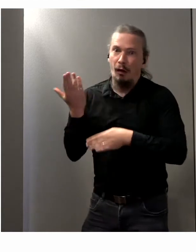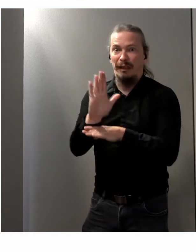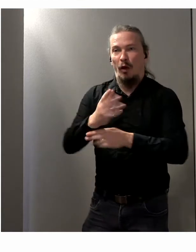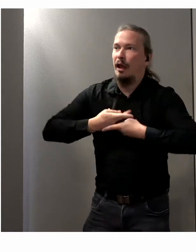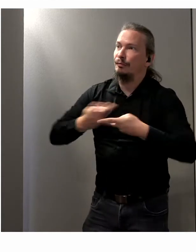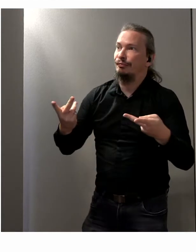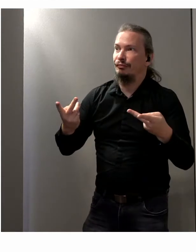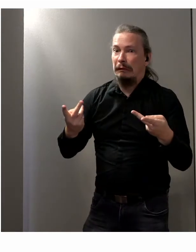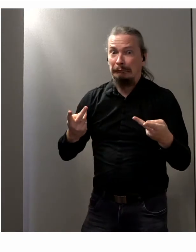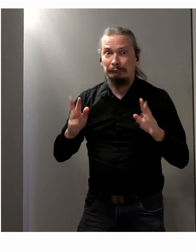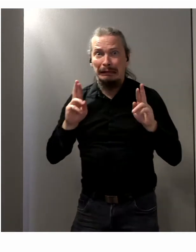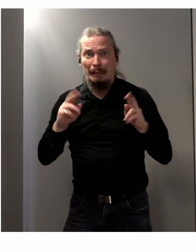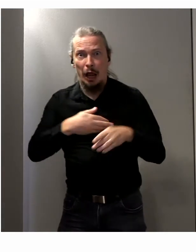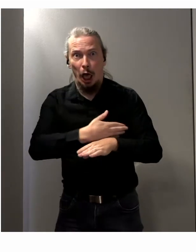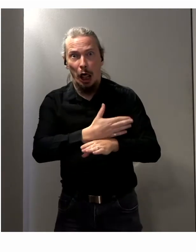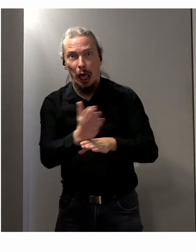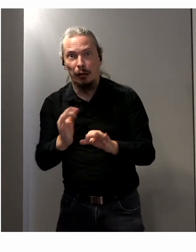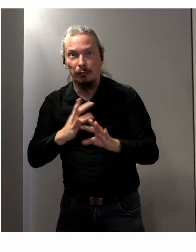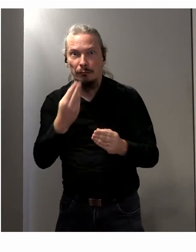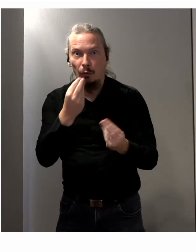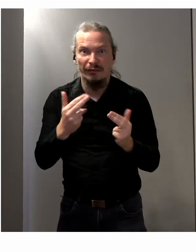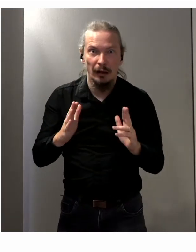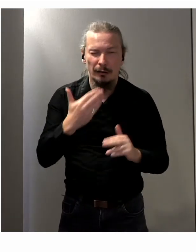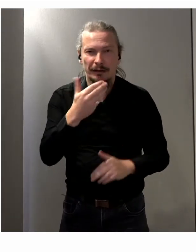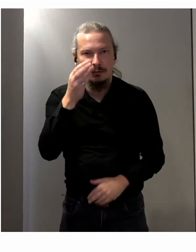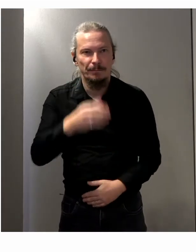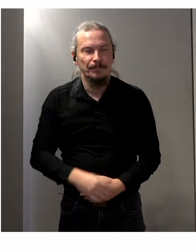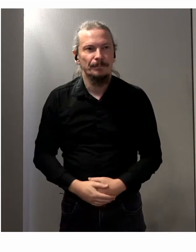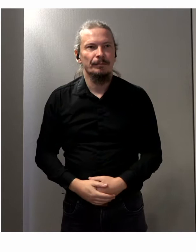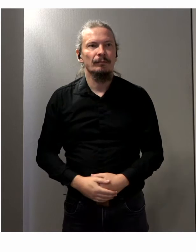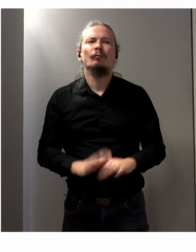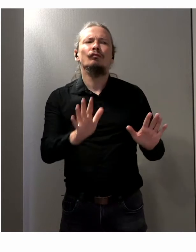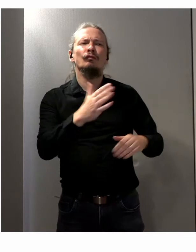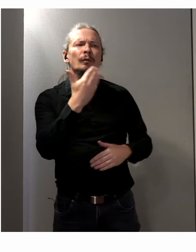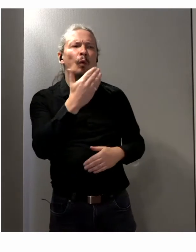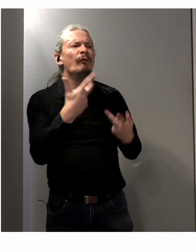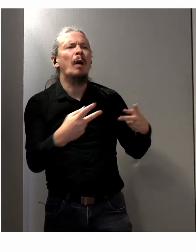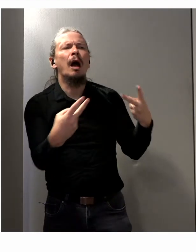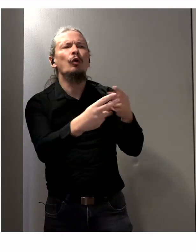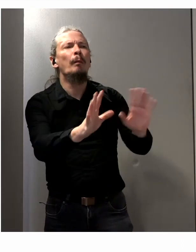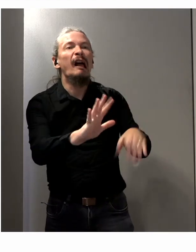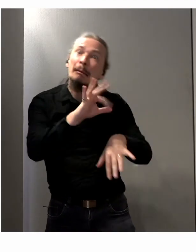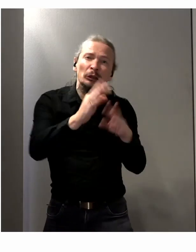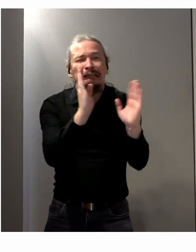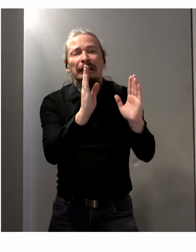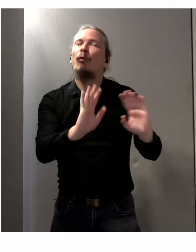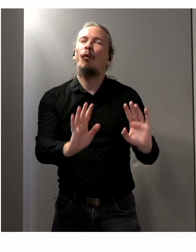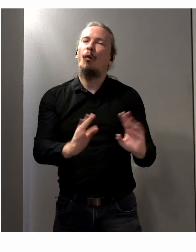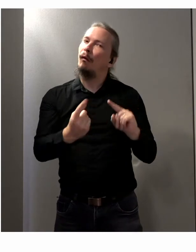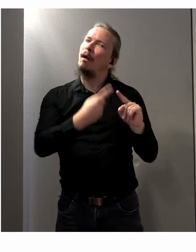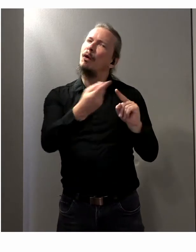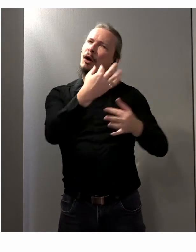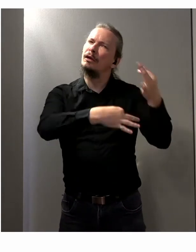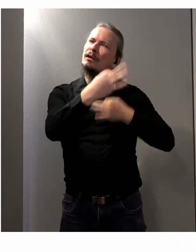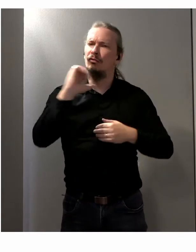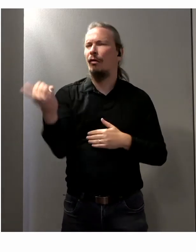été trop long, je n'ai pas vu la montre. Je vous remercie. Merci beaucoup. Non, mais je ne cherche pas à couper à 5 minutes. C'est trop important ce